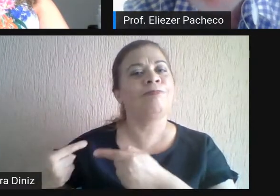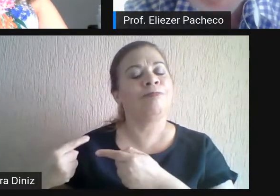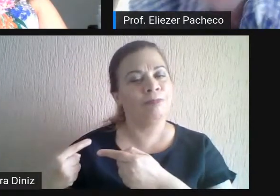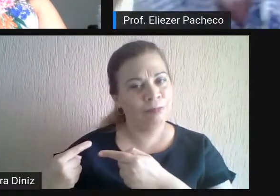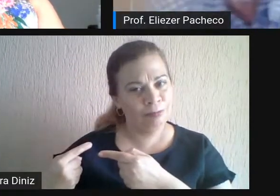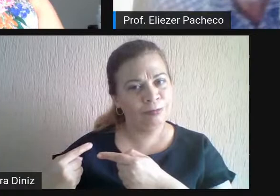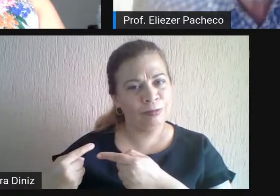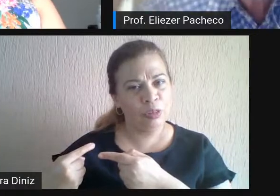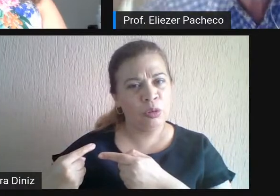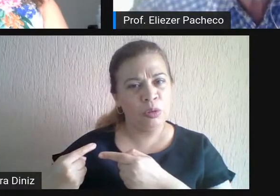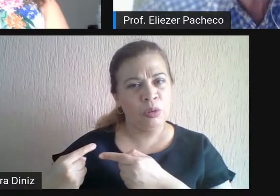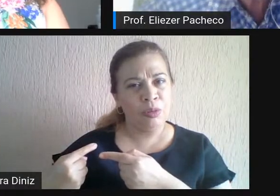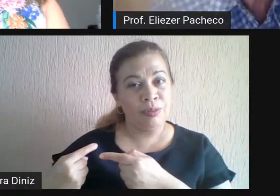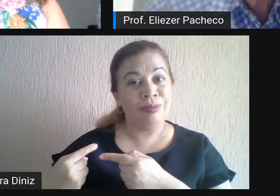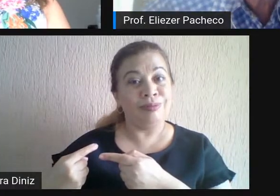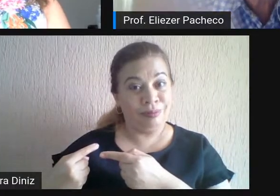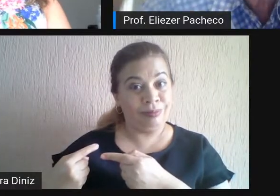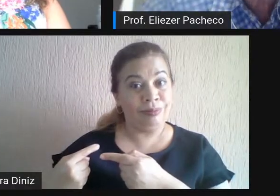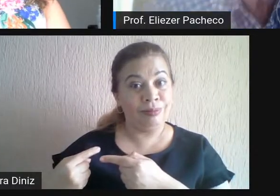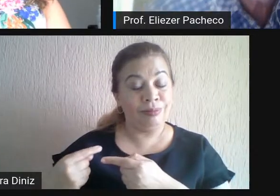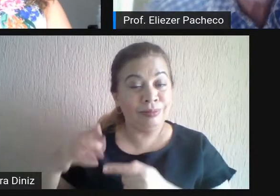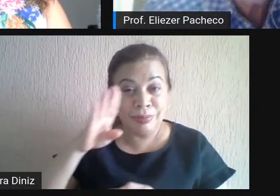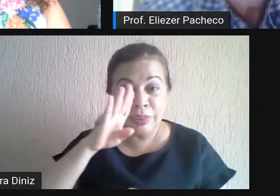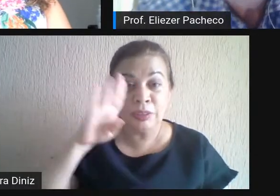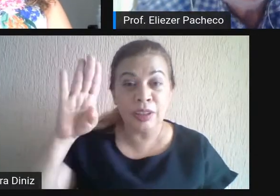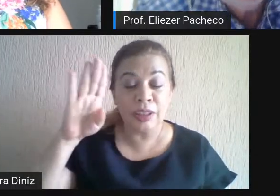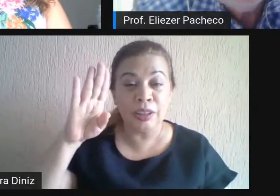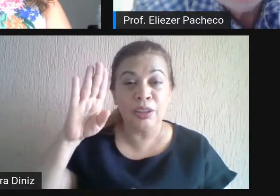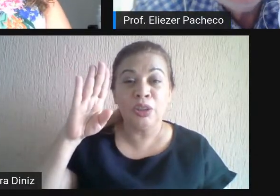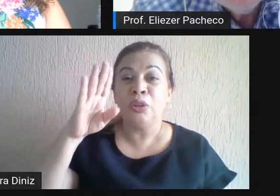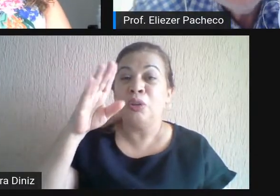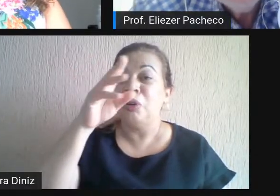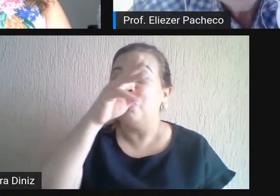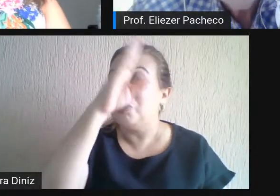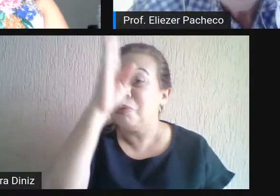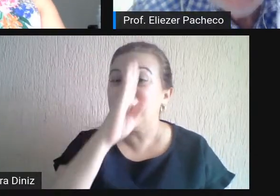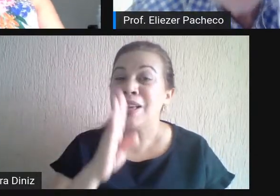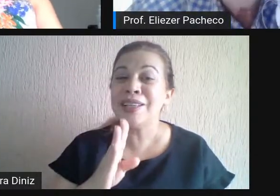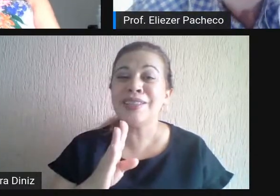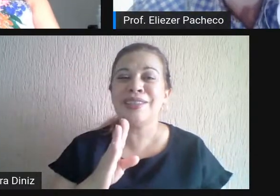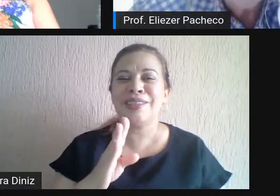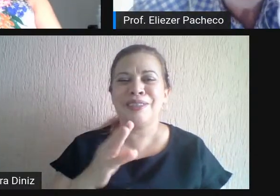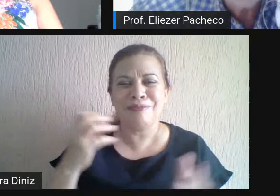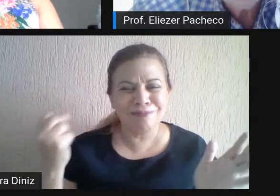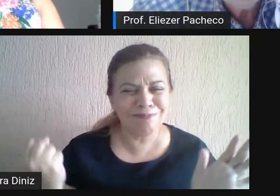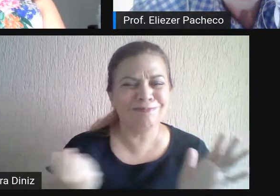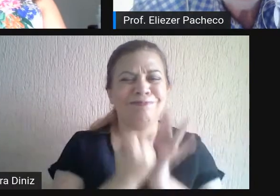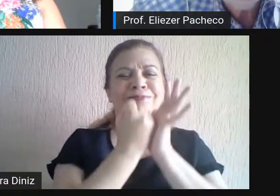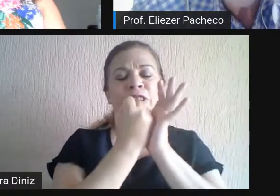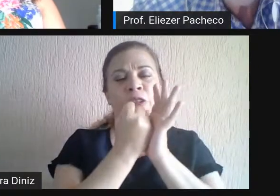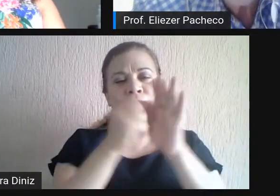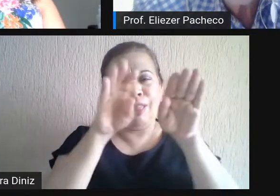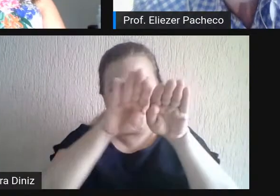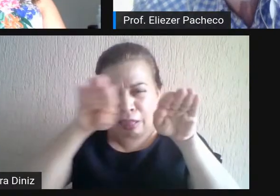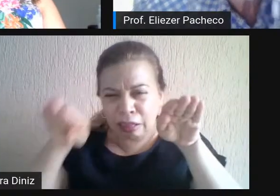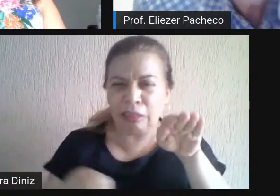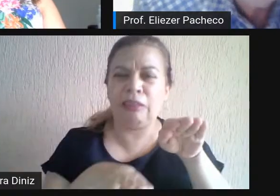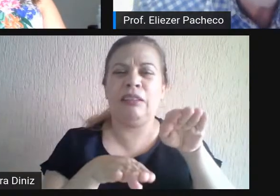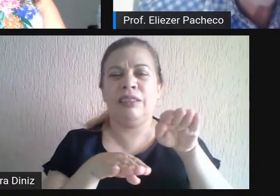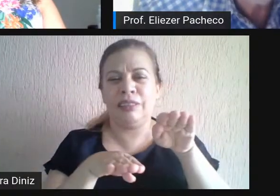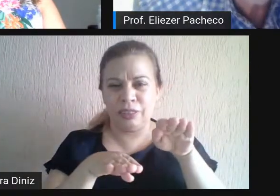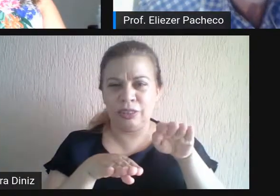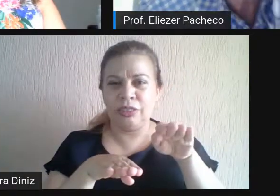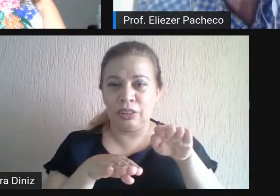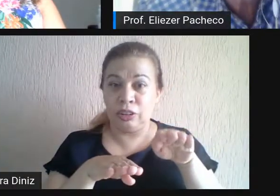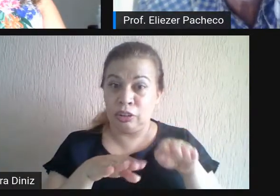especialmente num país marcado pela desigualdade como o nosso. Nós somos hoje o país